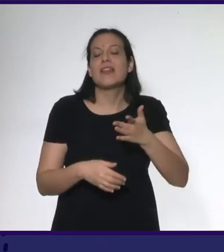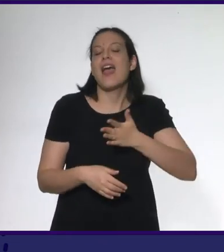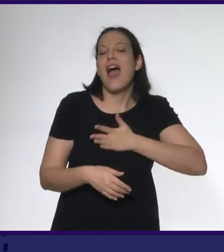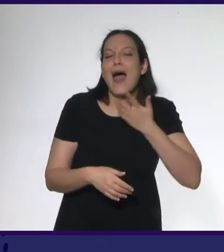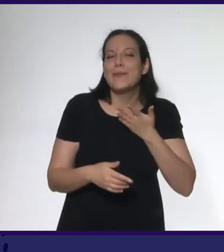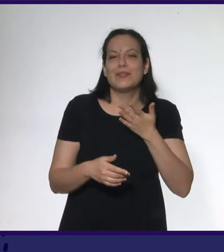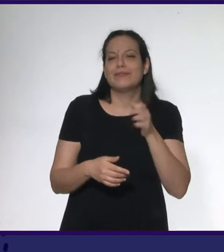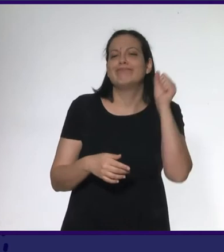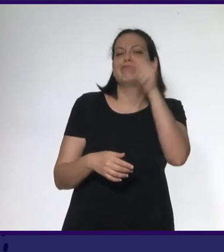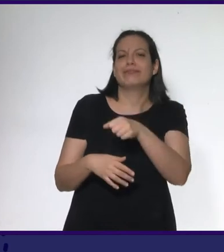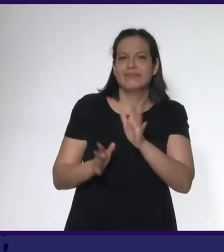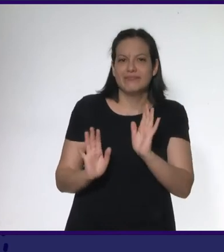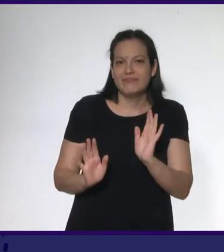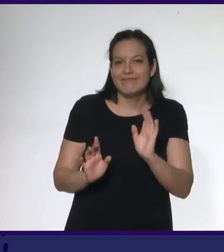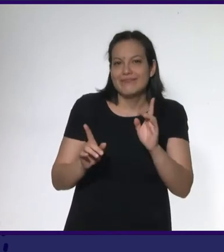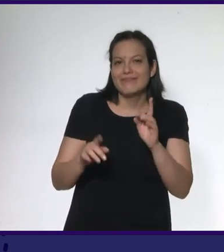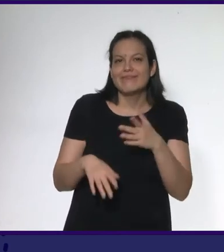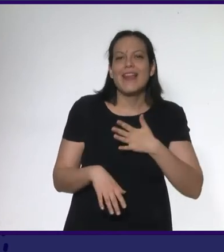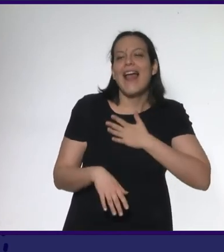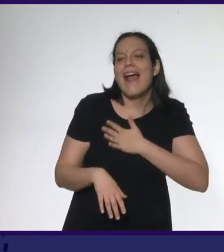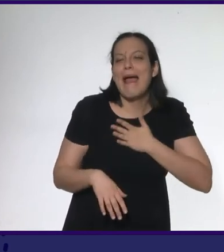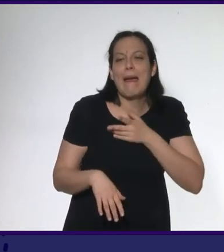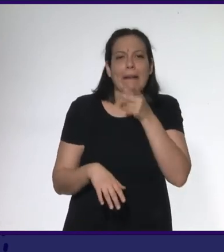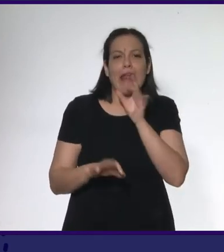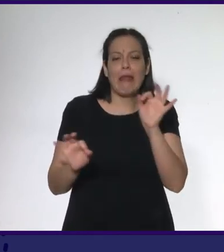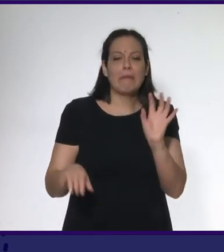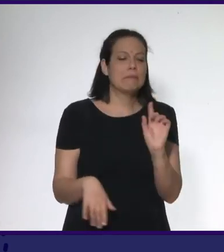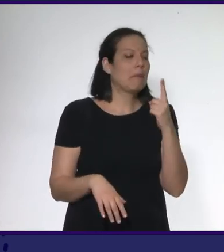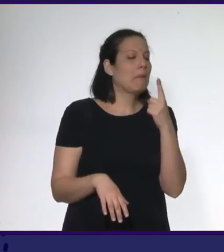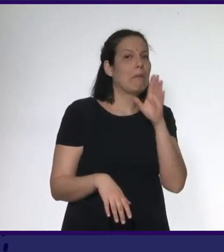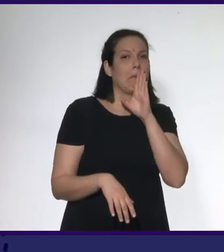escándalos e indiferencia afectiva hacia la otra persona.